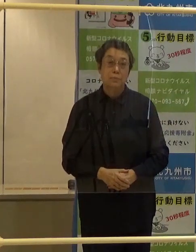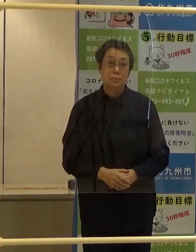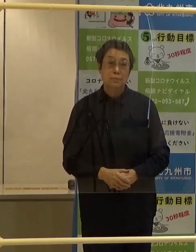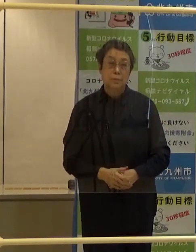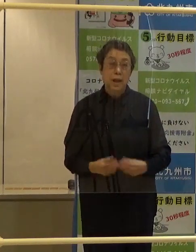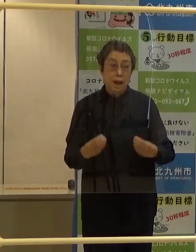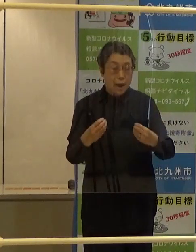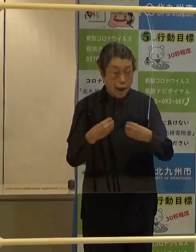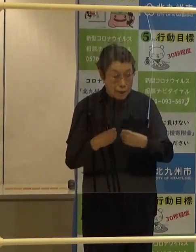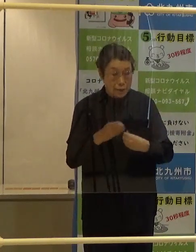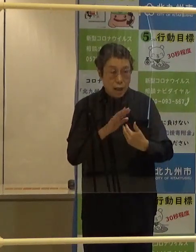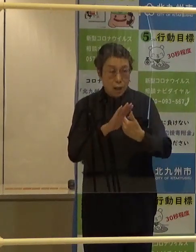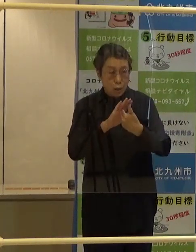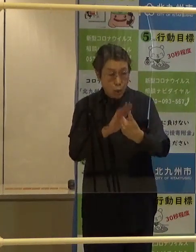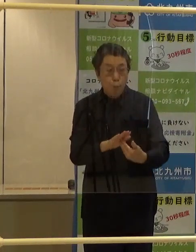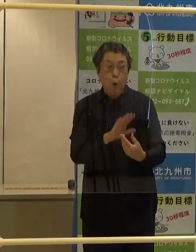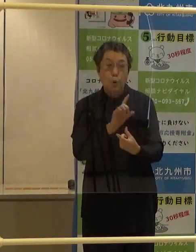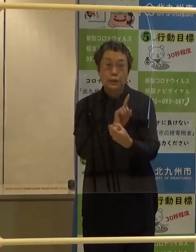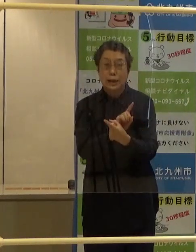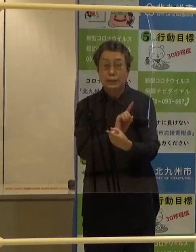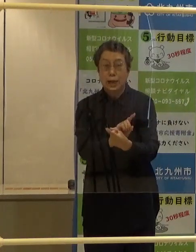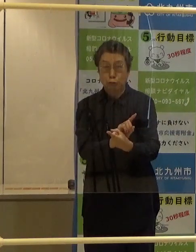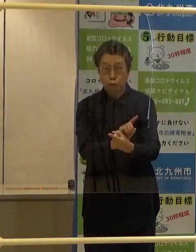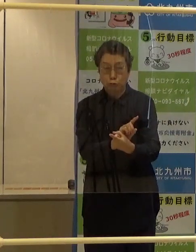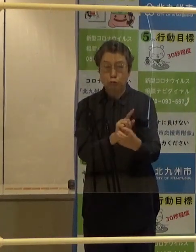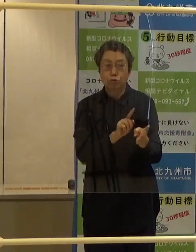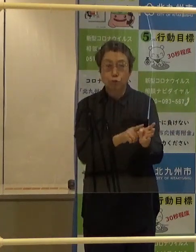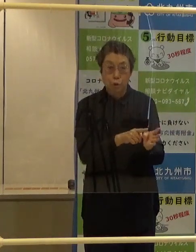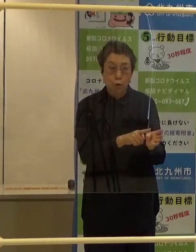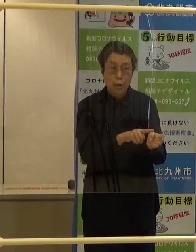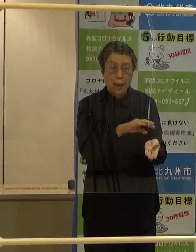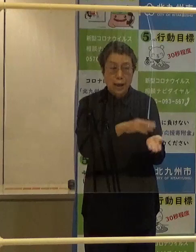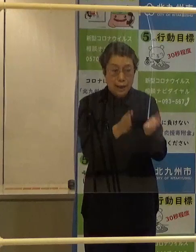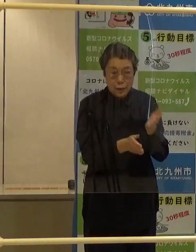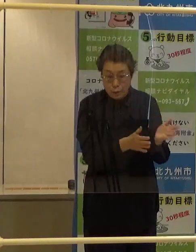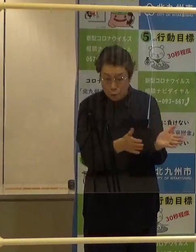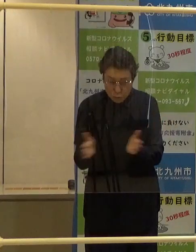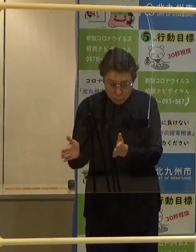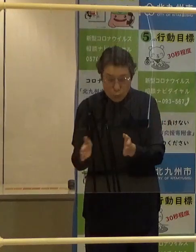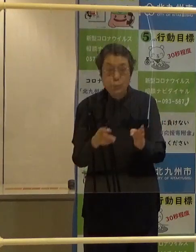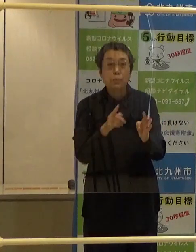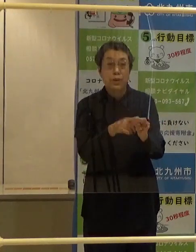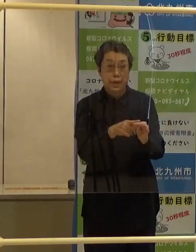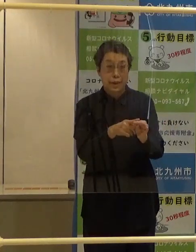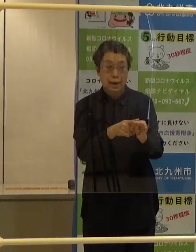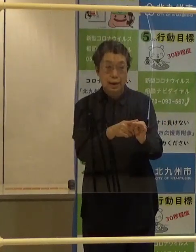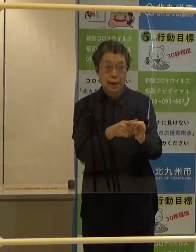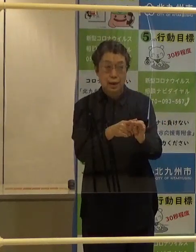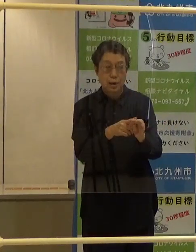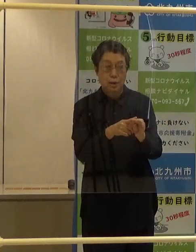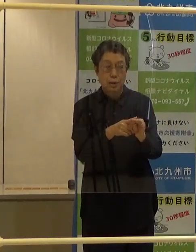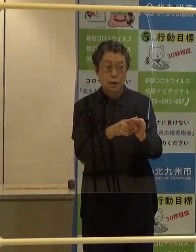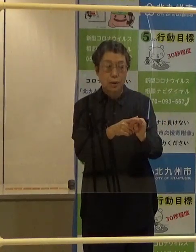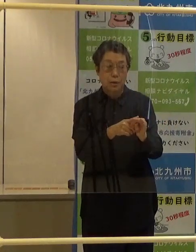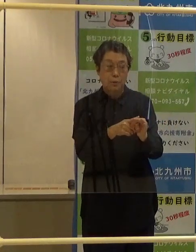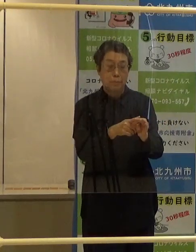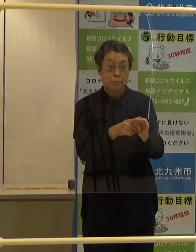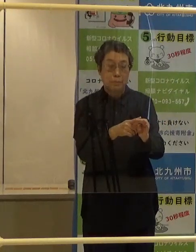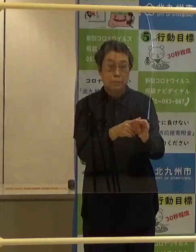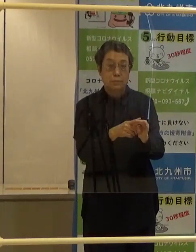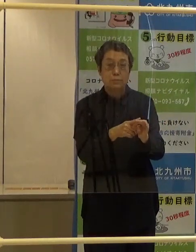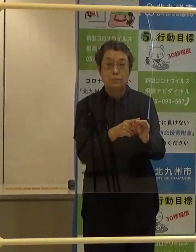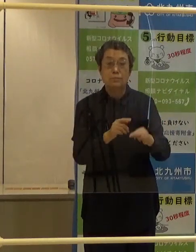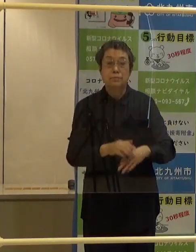感染予防対策と医療提供体制の充実という大きな柱と、もう一つの大きな